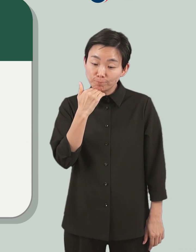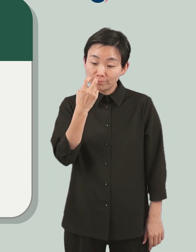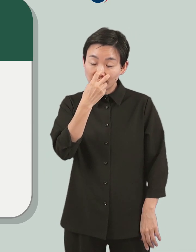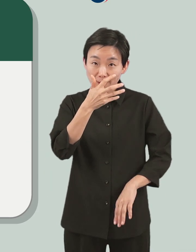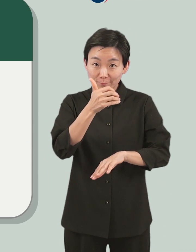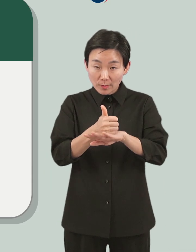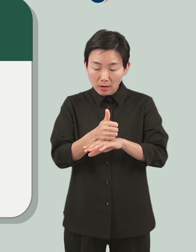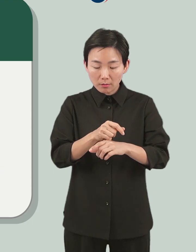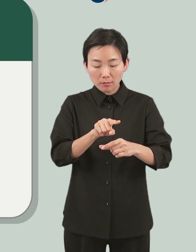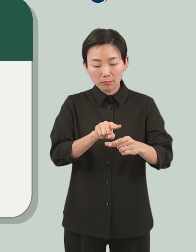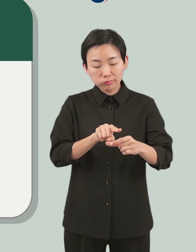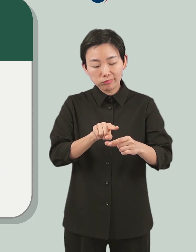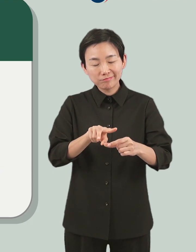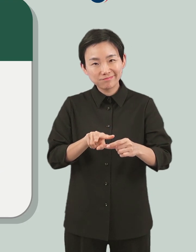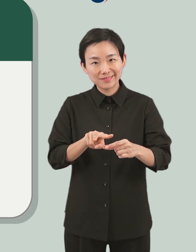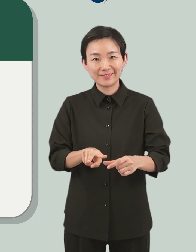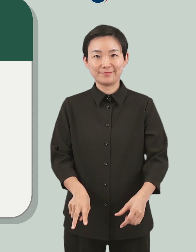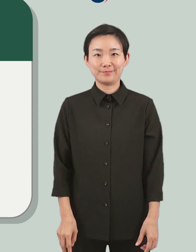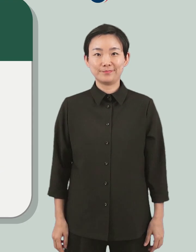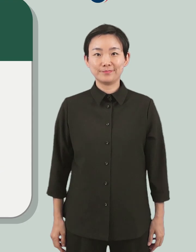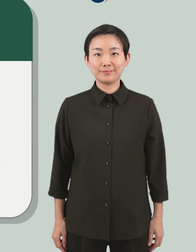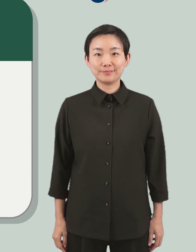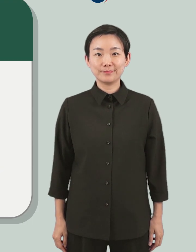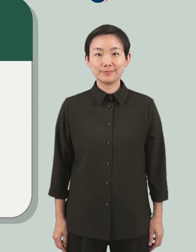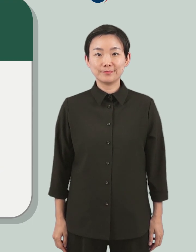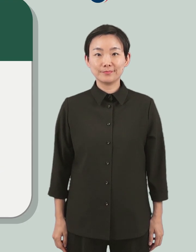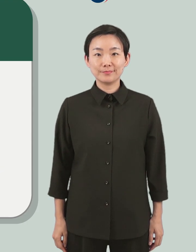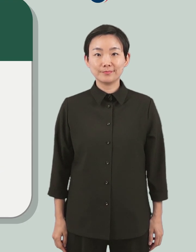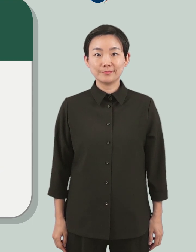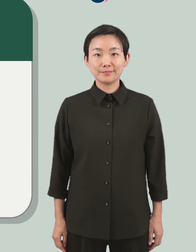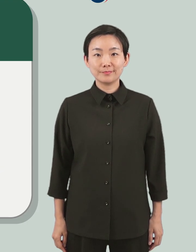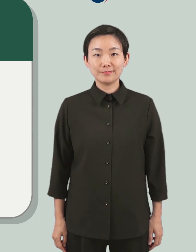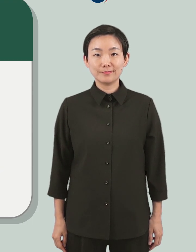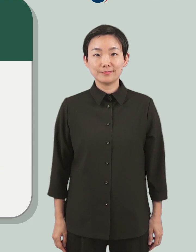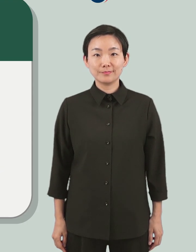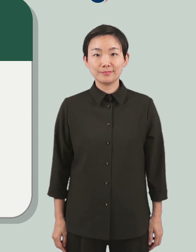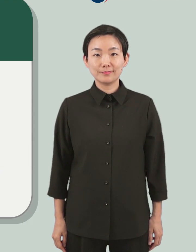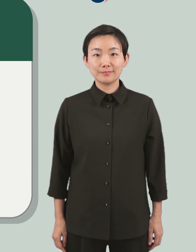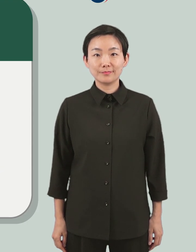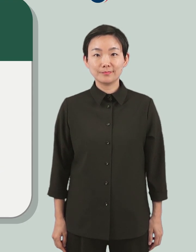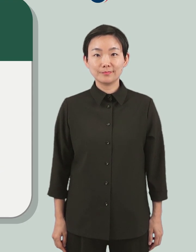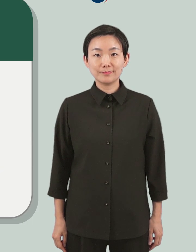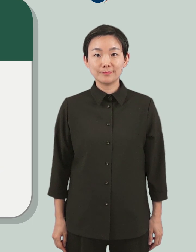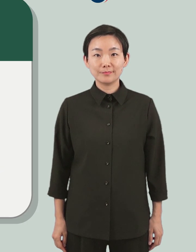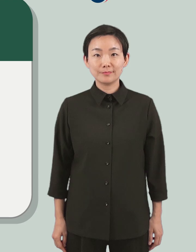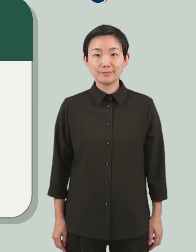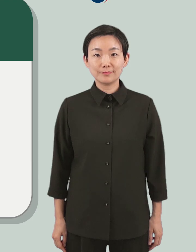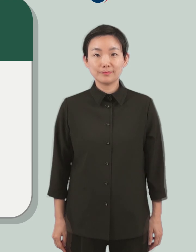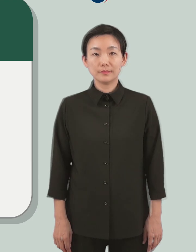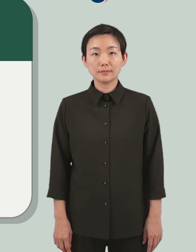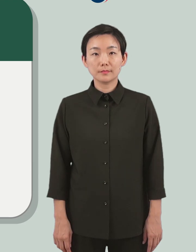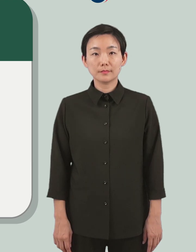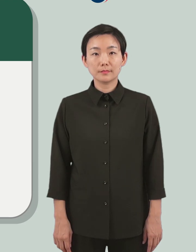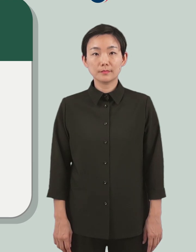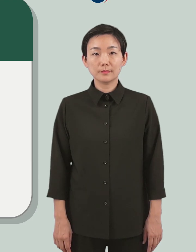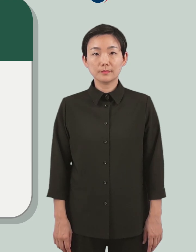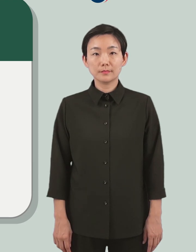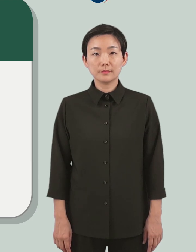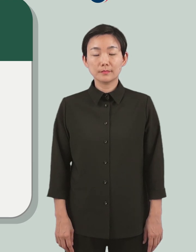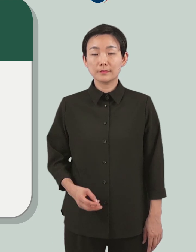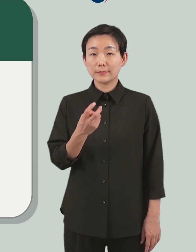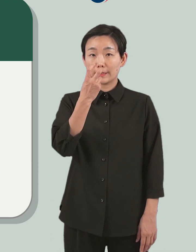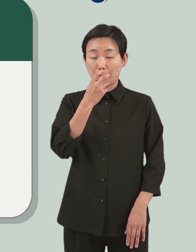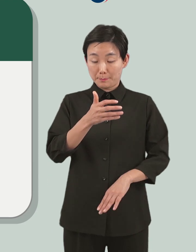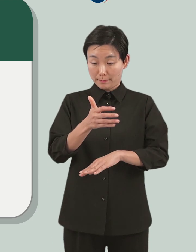있습니다. 검사 결과는 5분에서 10분 이내에 판독합니다. 모든 결과는 대조선 씨가 나타나야